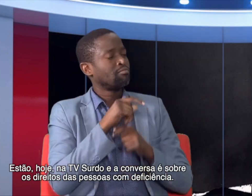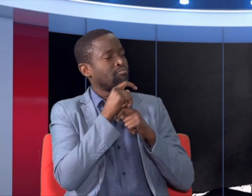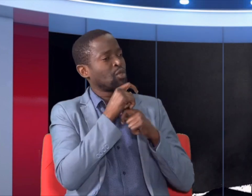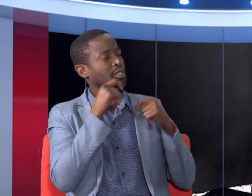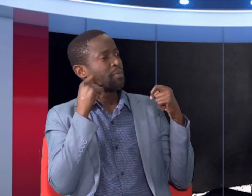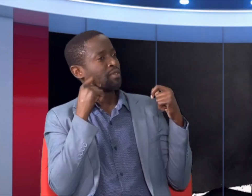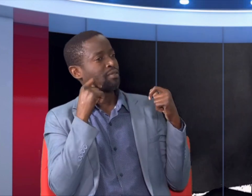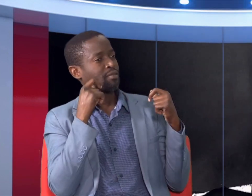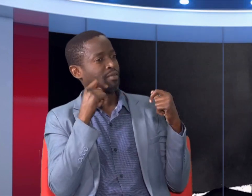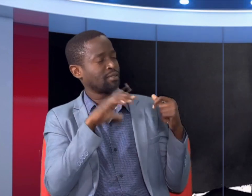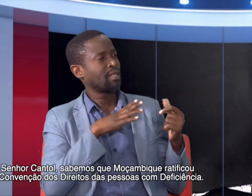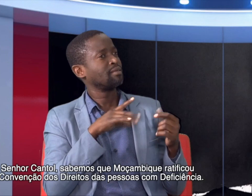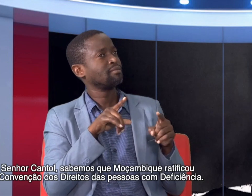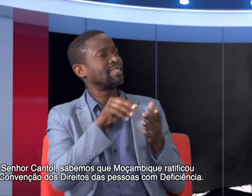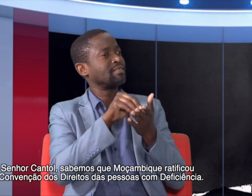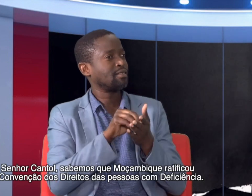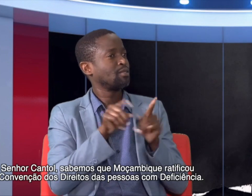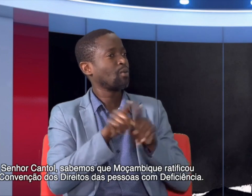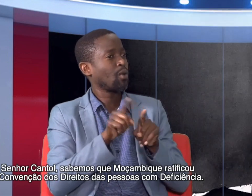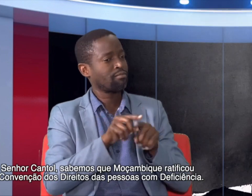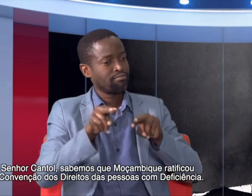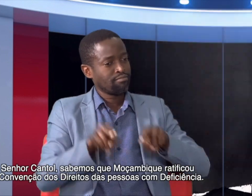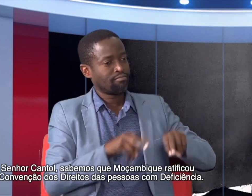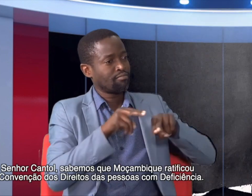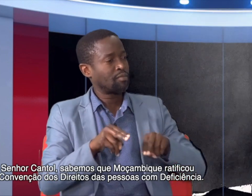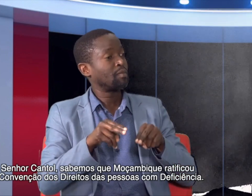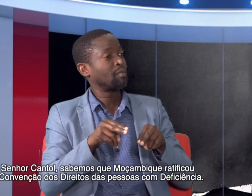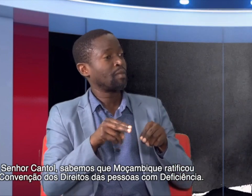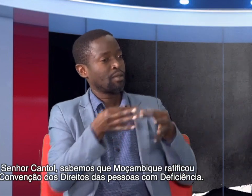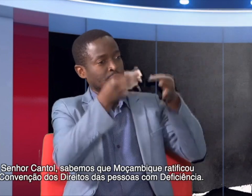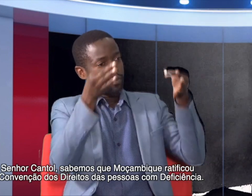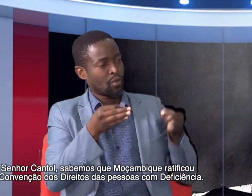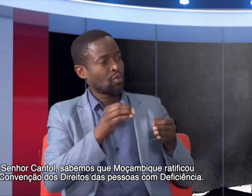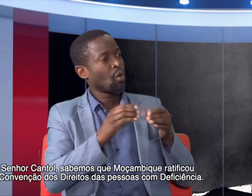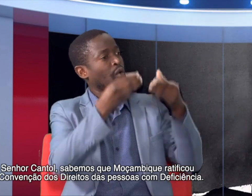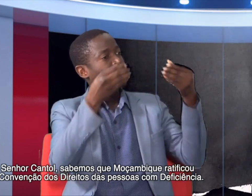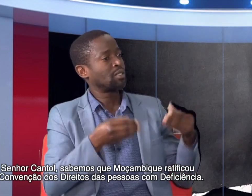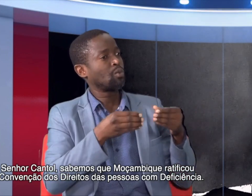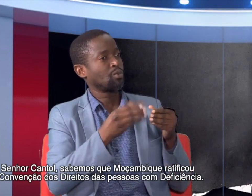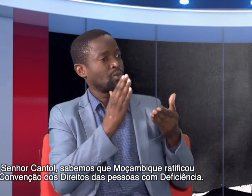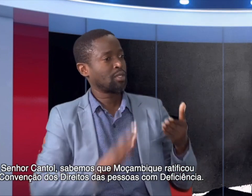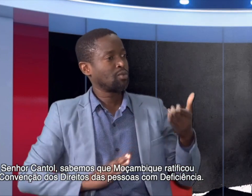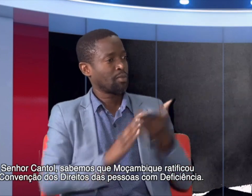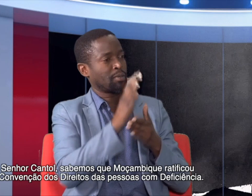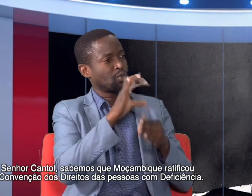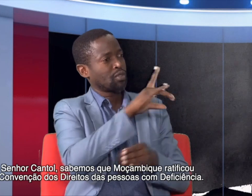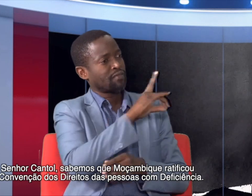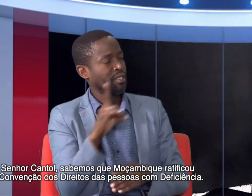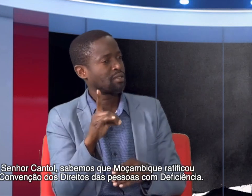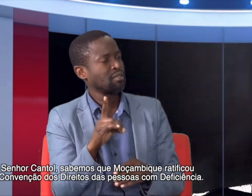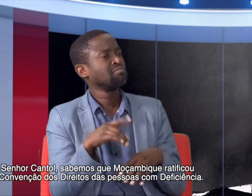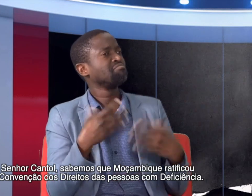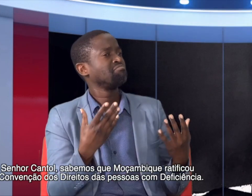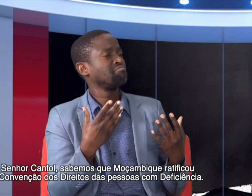deficiência. Senhor Cantor, sabemos que Moçambique ratificou o documento que é a Convenção